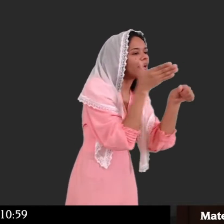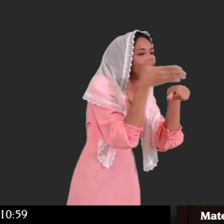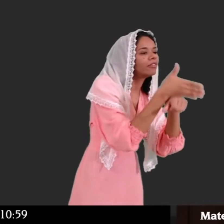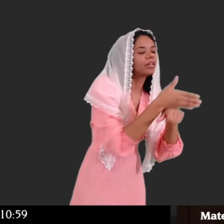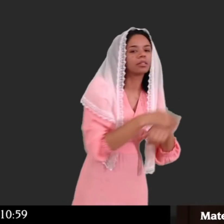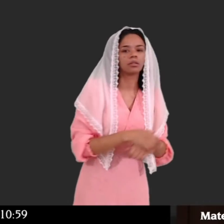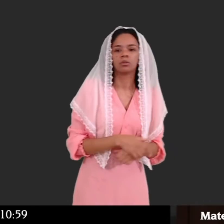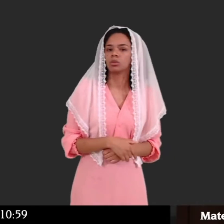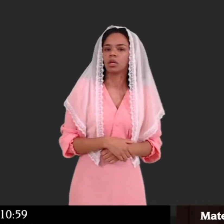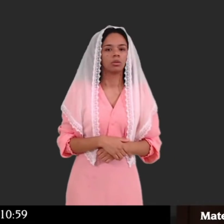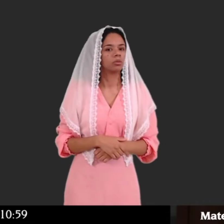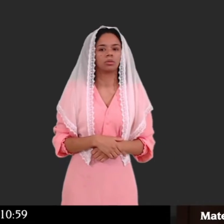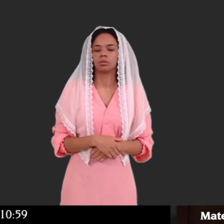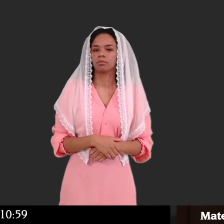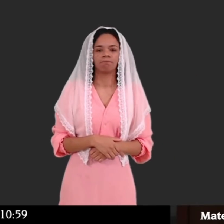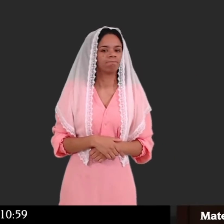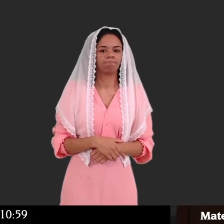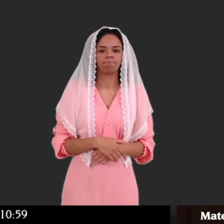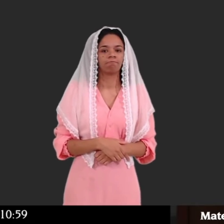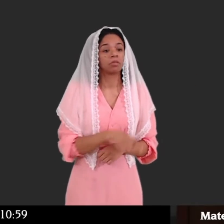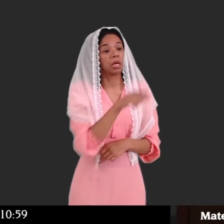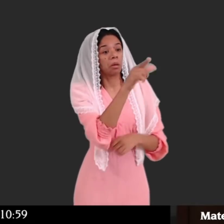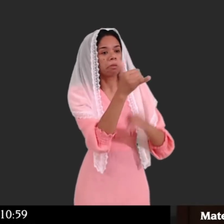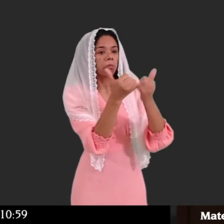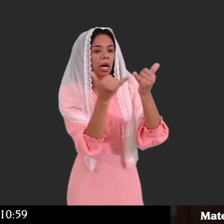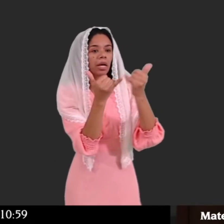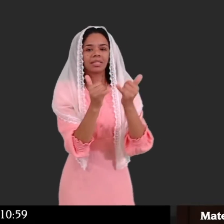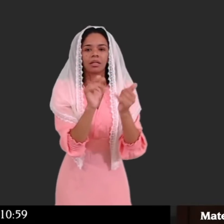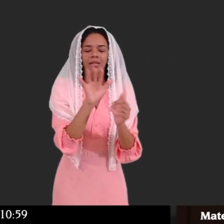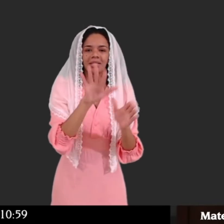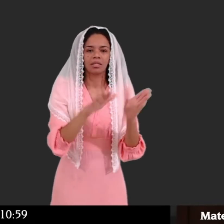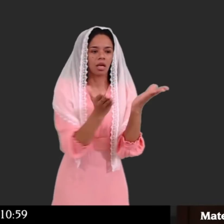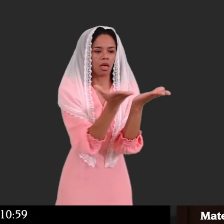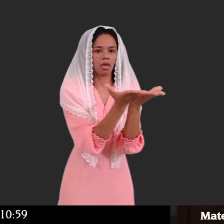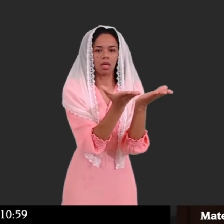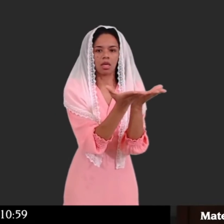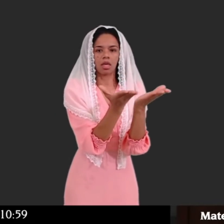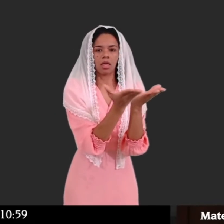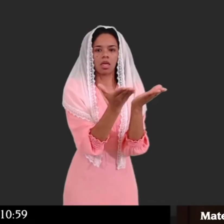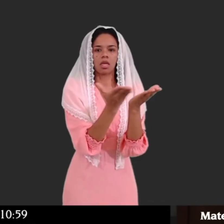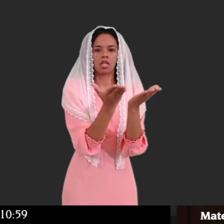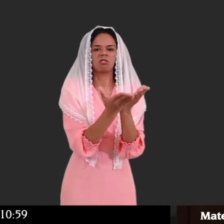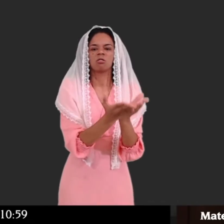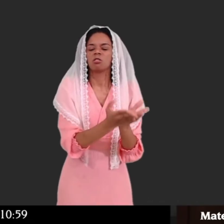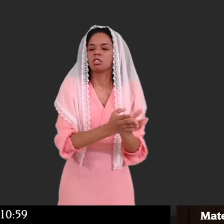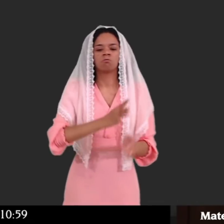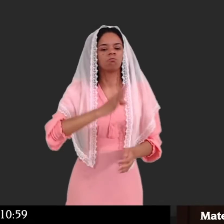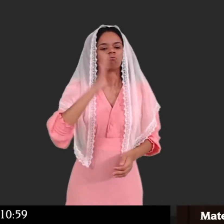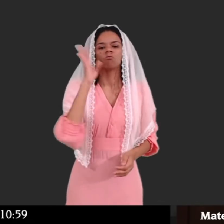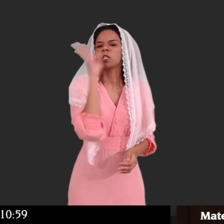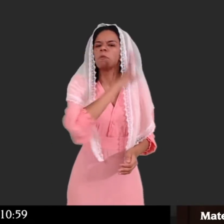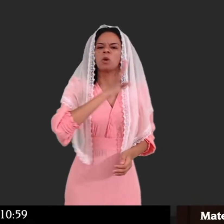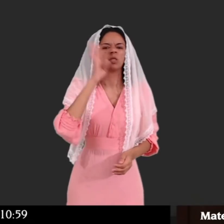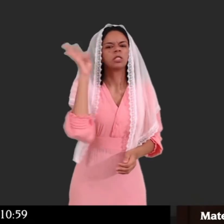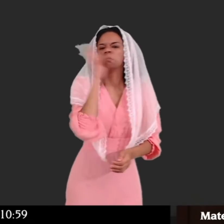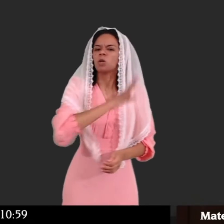deixar. Porque parece um com o outro. Tem crente que passa uma fase da vida rebelde, faz coisa errada, bate a cabeça para